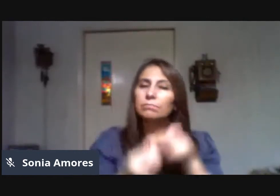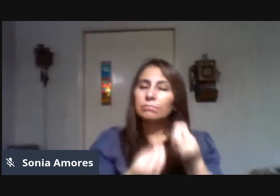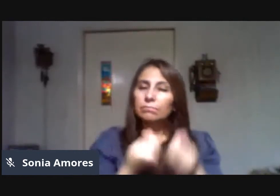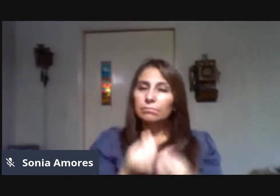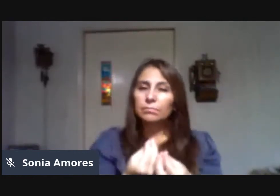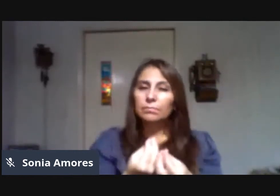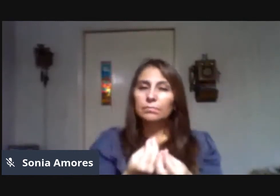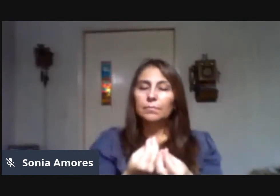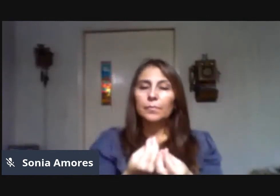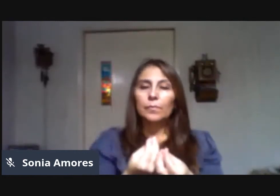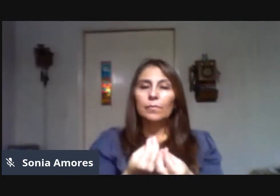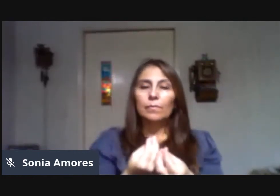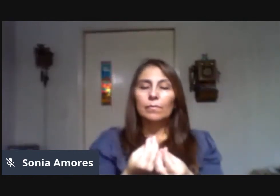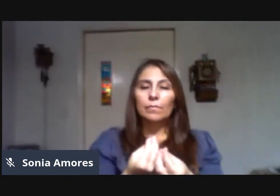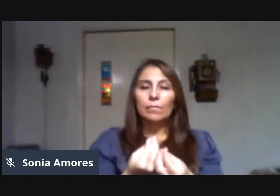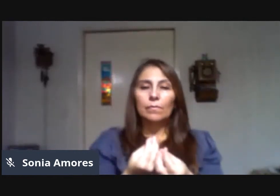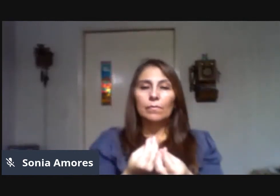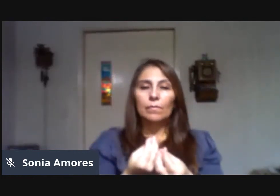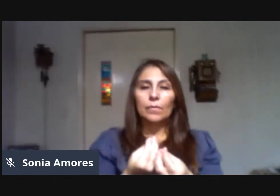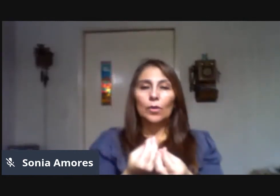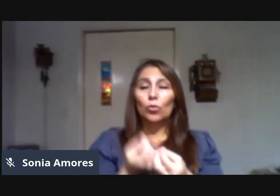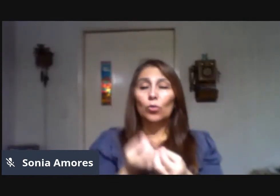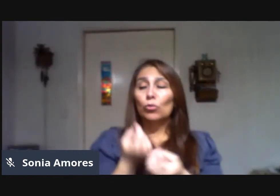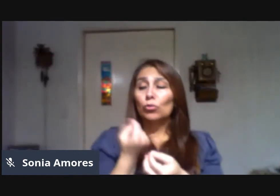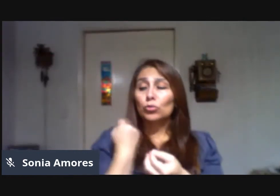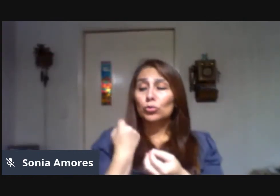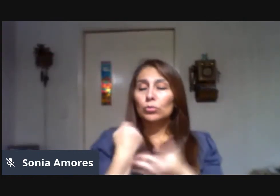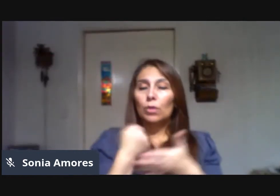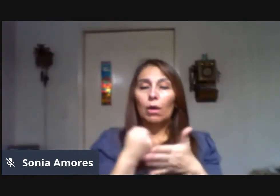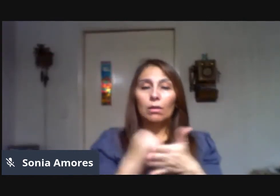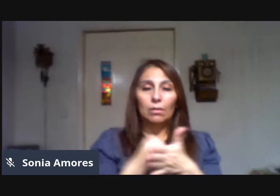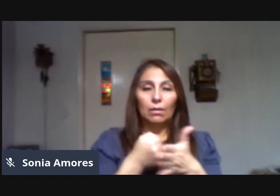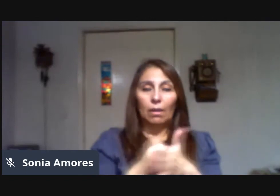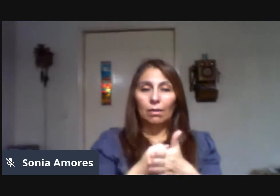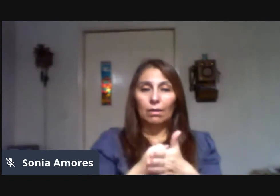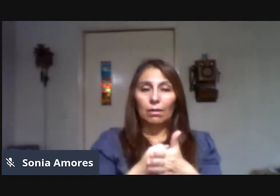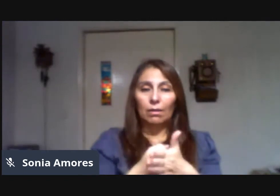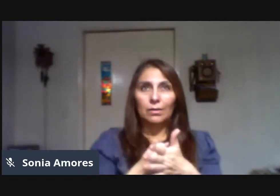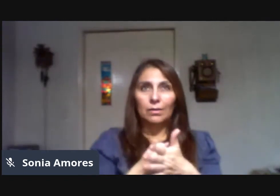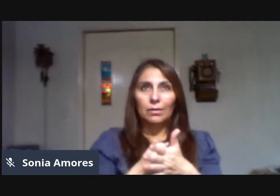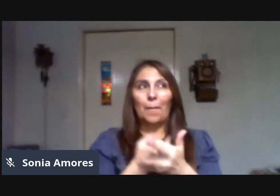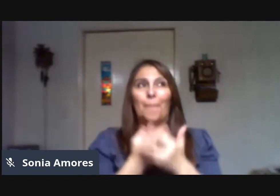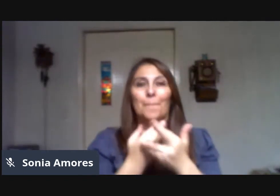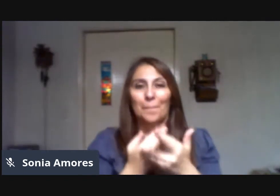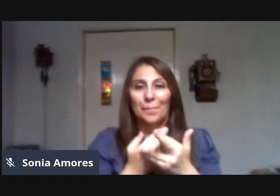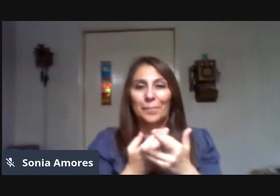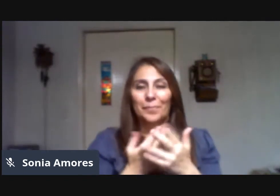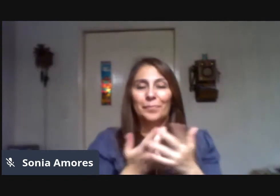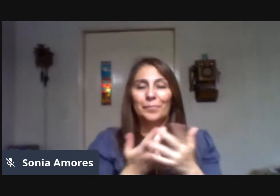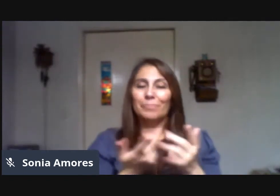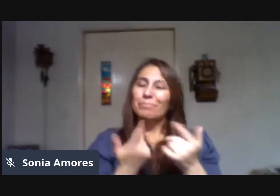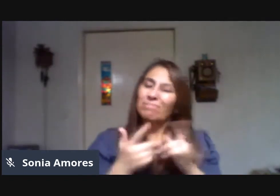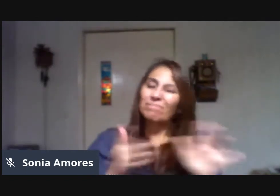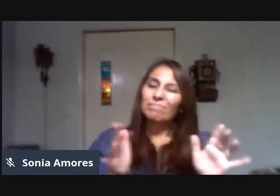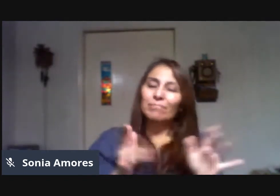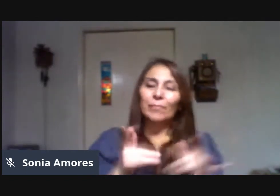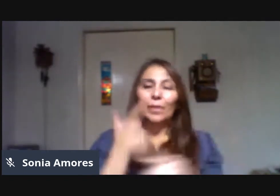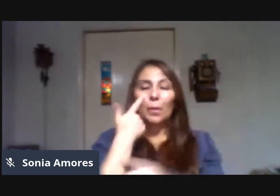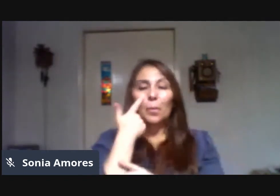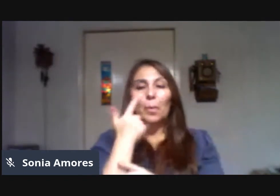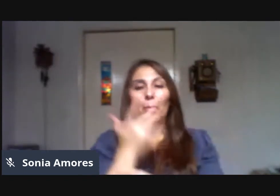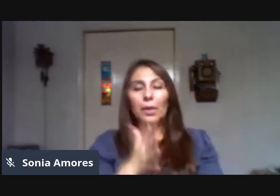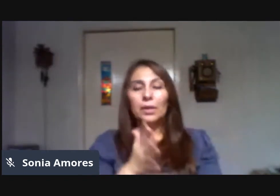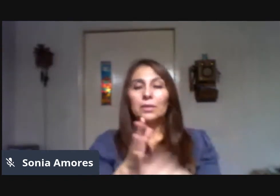dar hace poquito, pero me parece que es muy